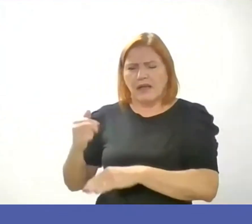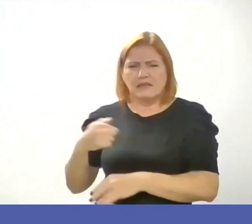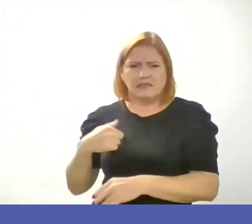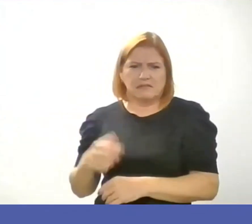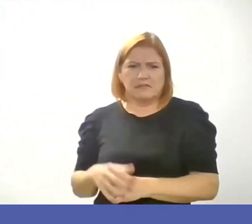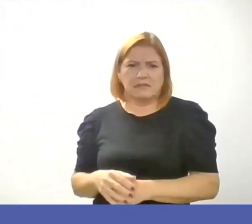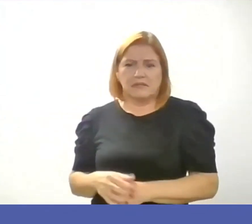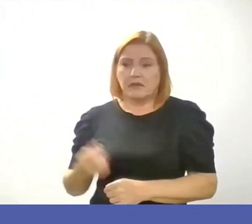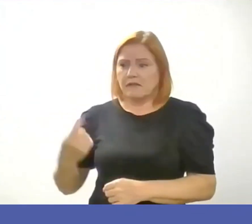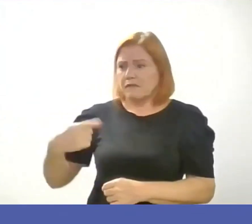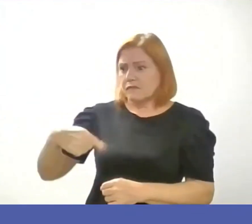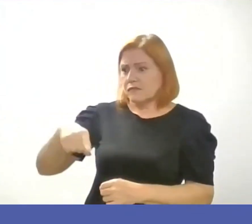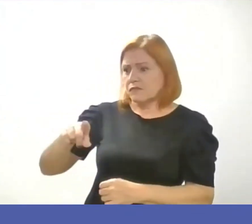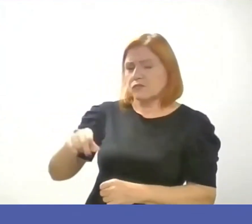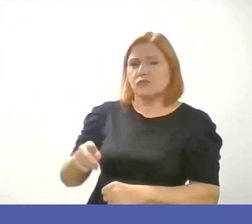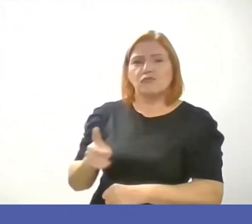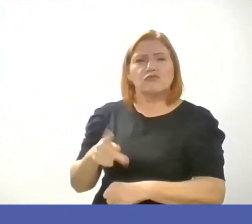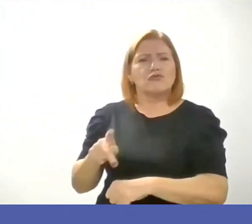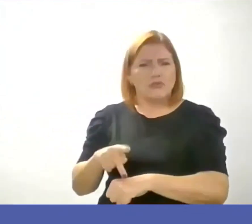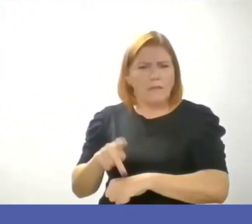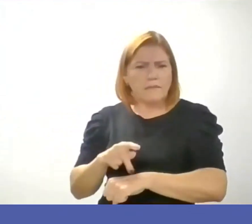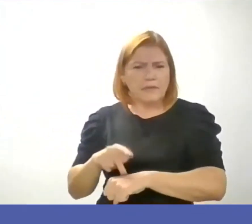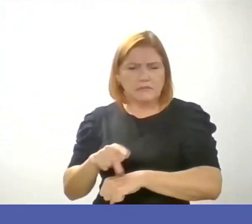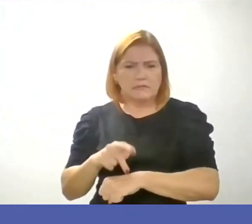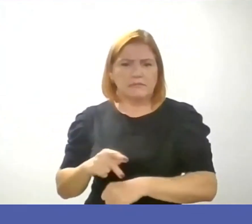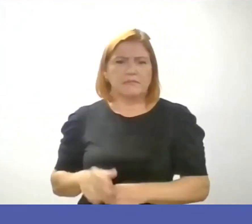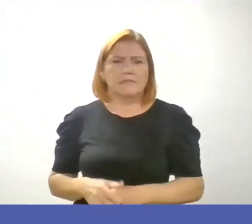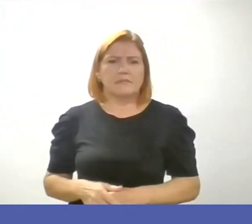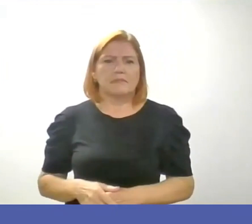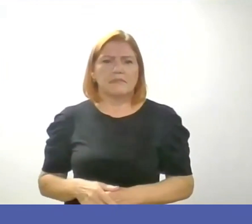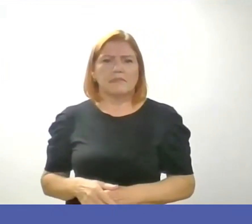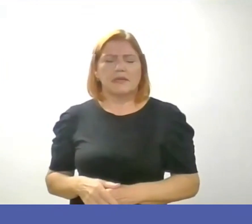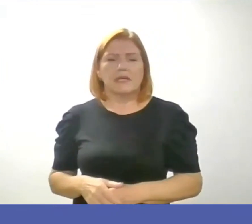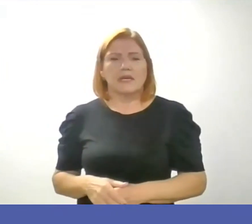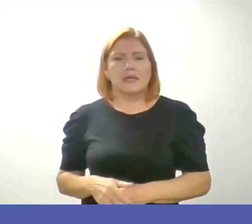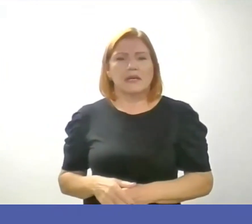para terminar de fazer comportagem. Aí o irmão pensou, shopping?